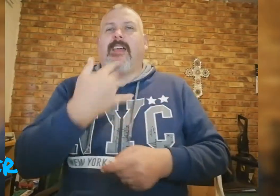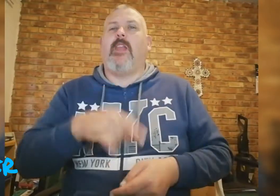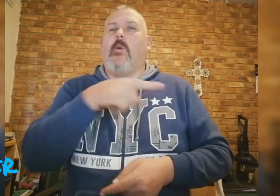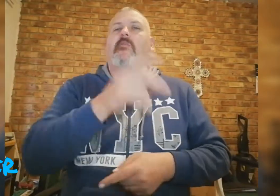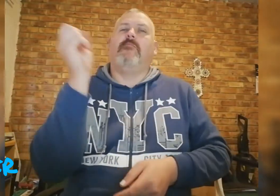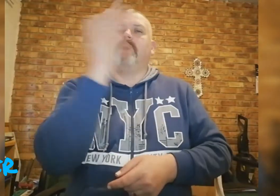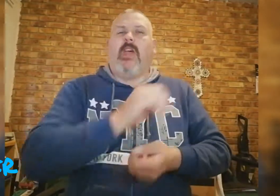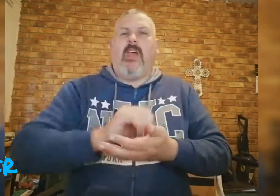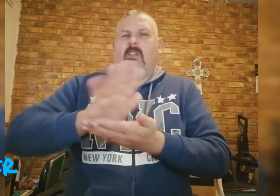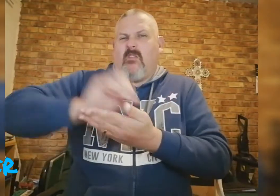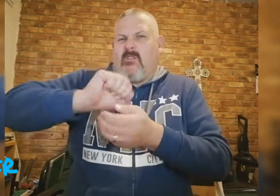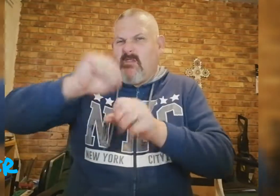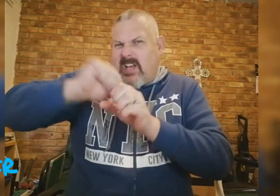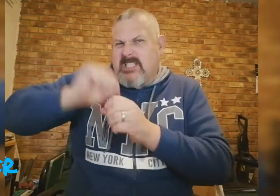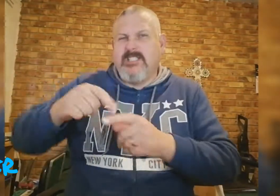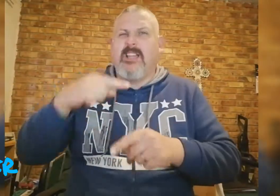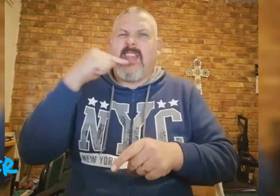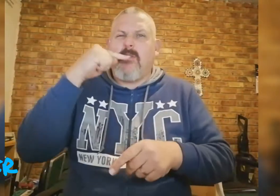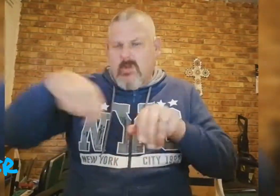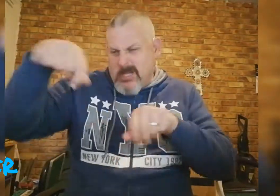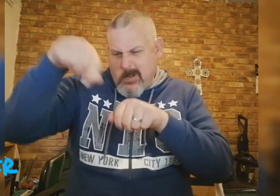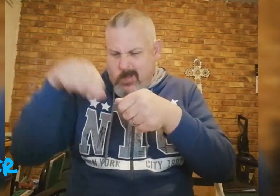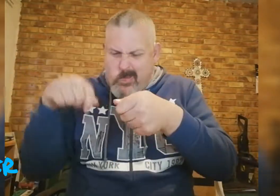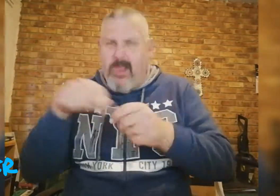Gaan om pas aan de boos ons